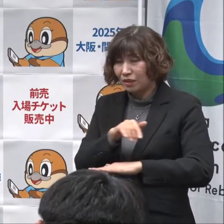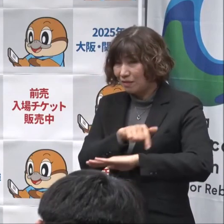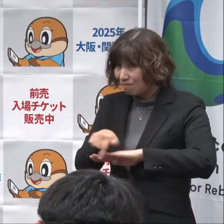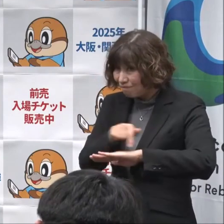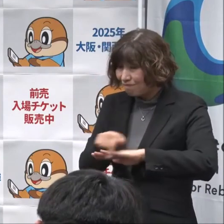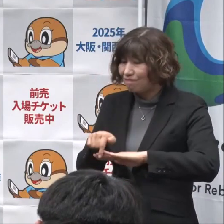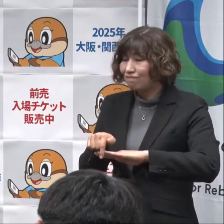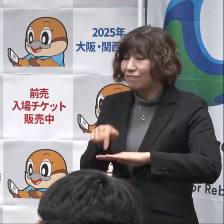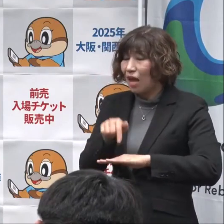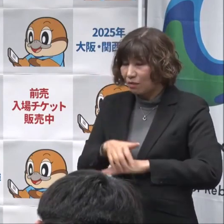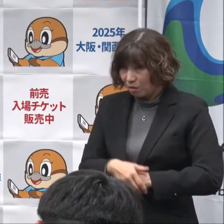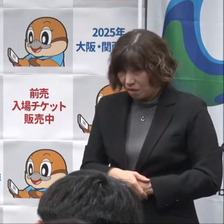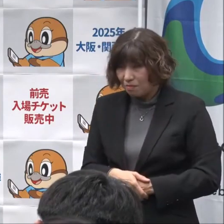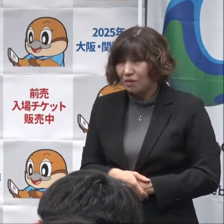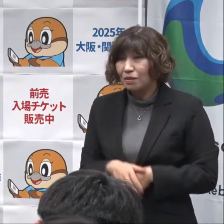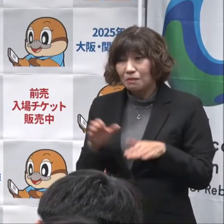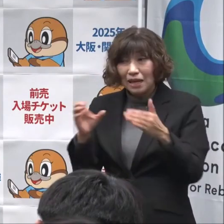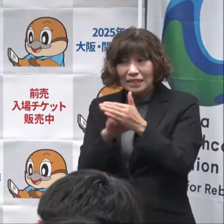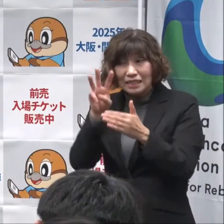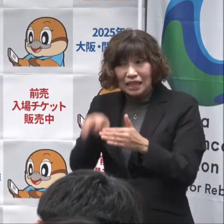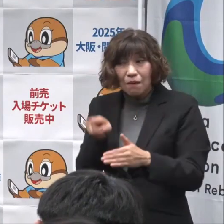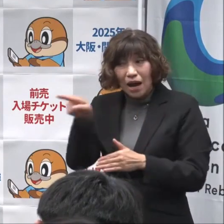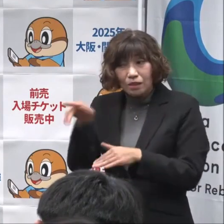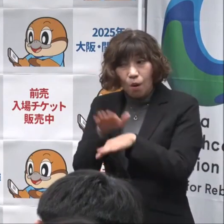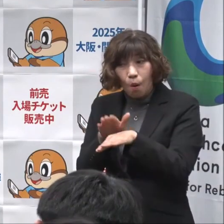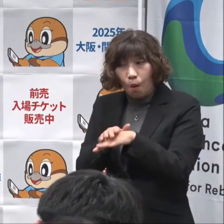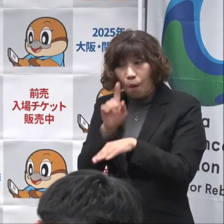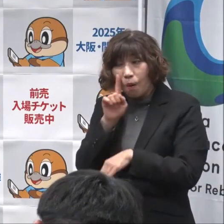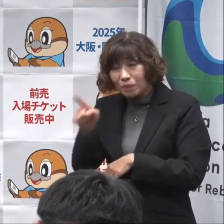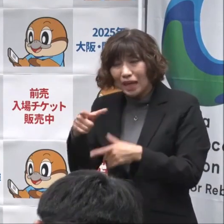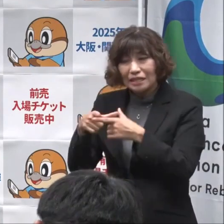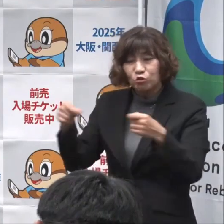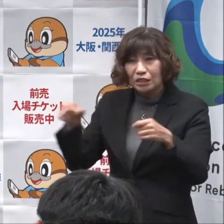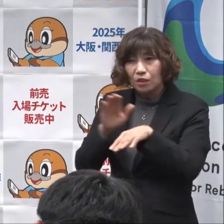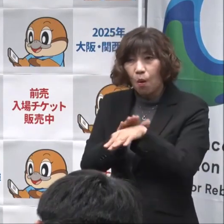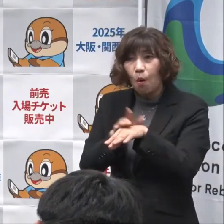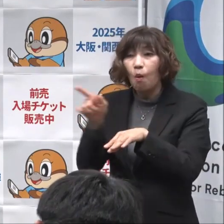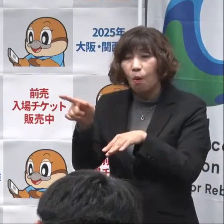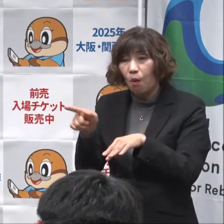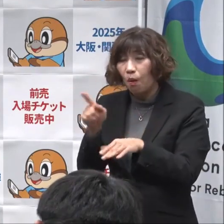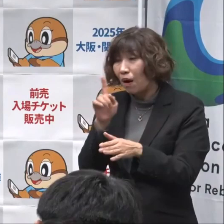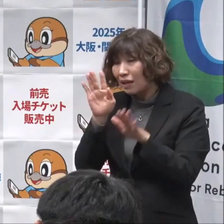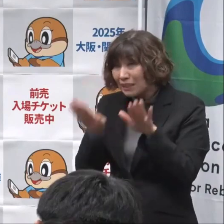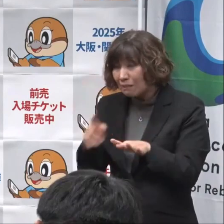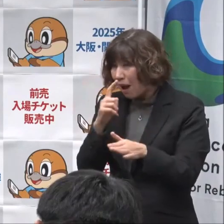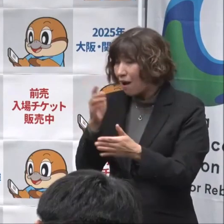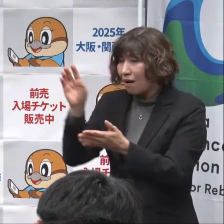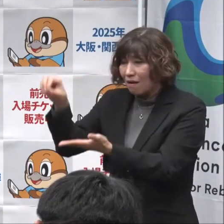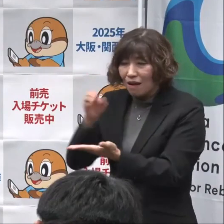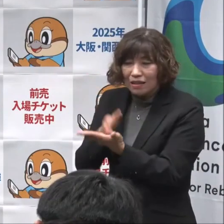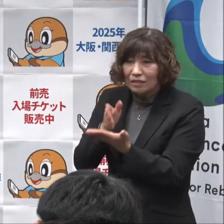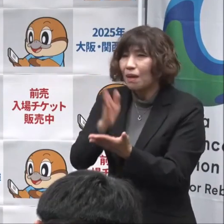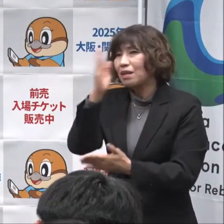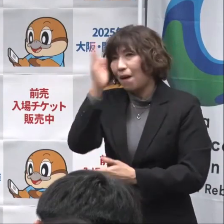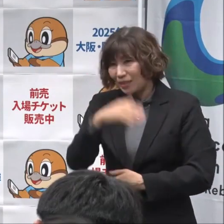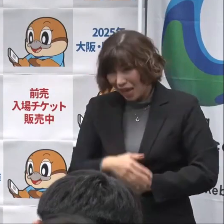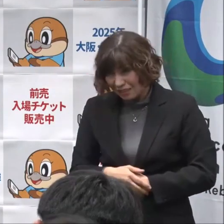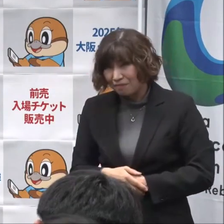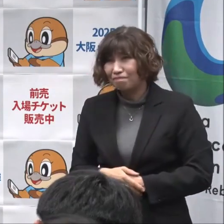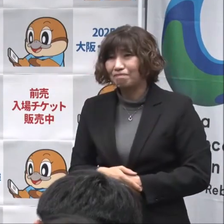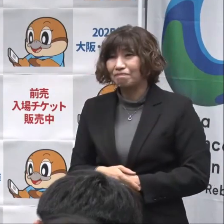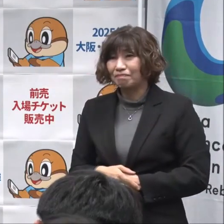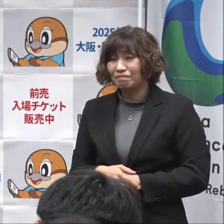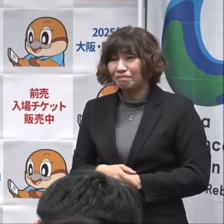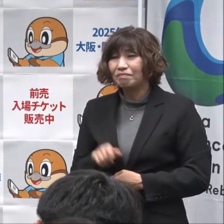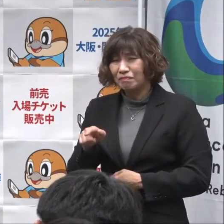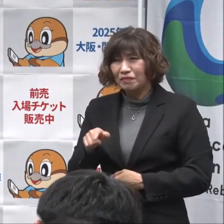今石川県が取られている策であったり国が取られている策については僕はどうこう言うつもりはなくて、いろんな人がいろんなことを言い出すとこれは